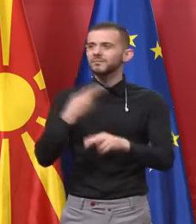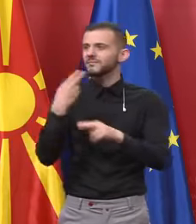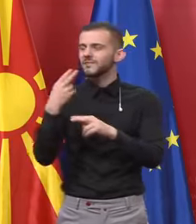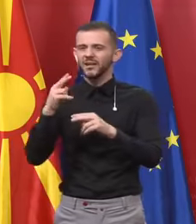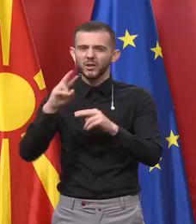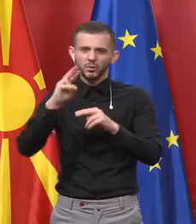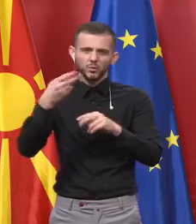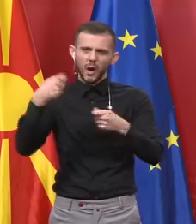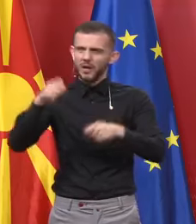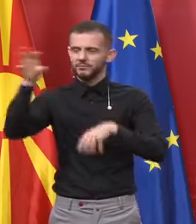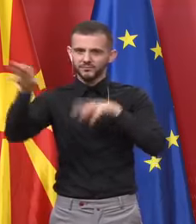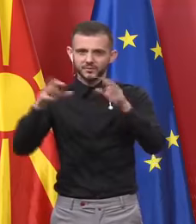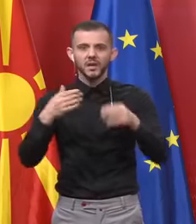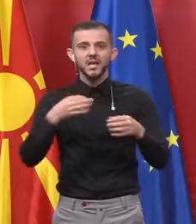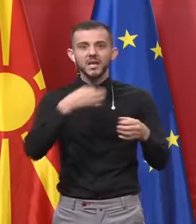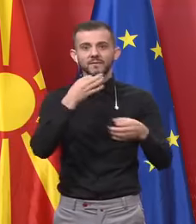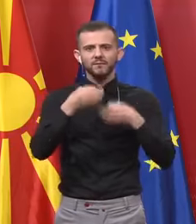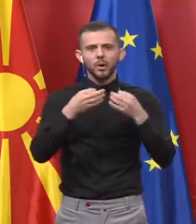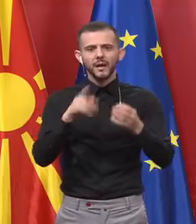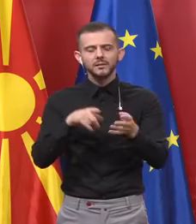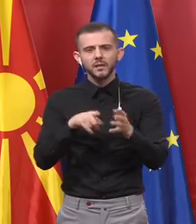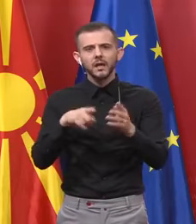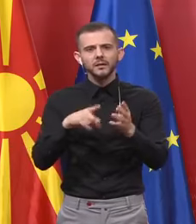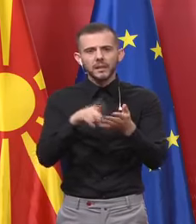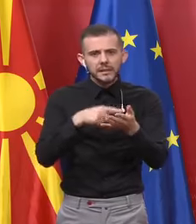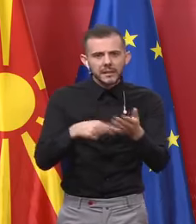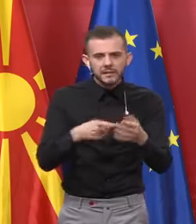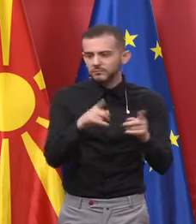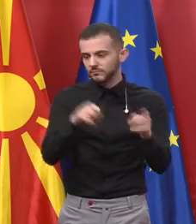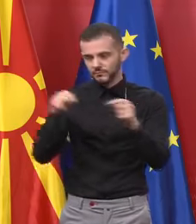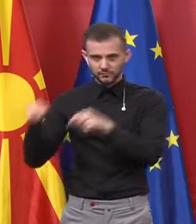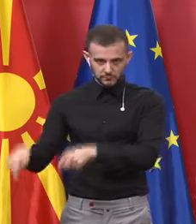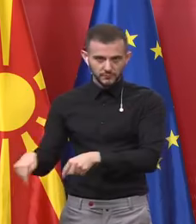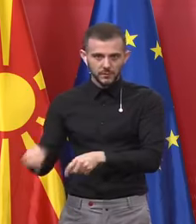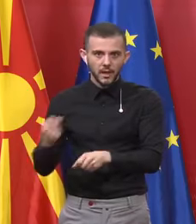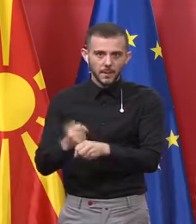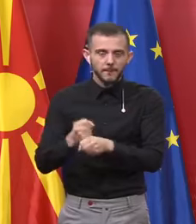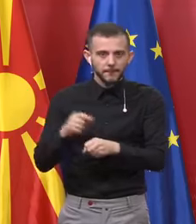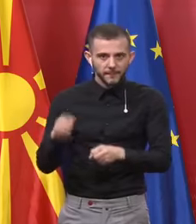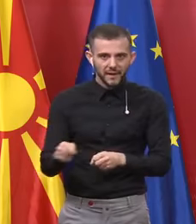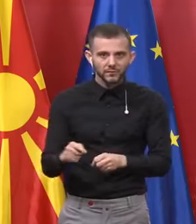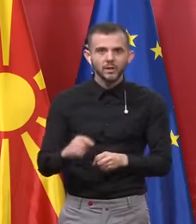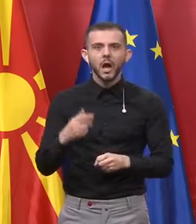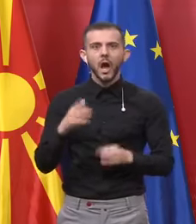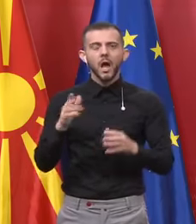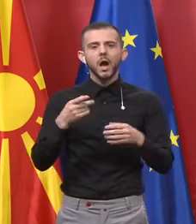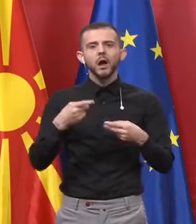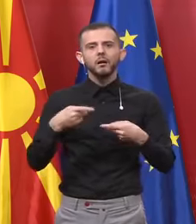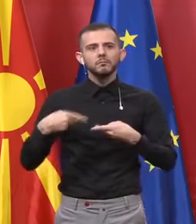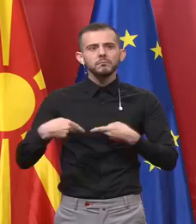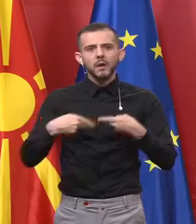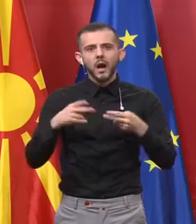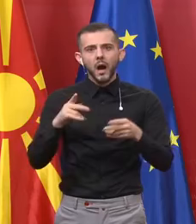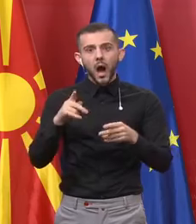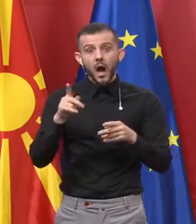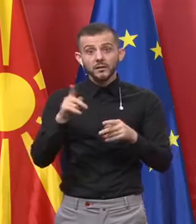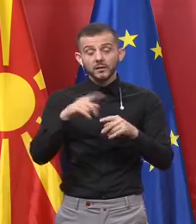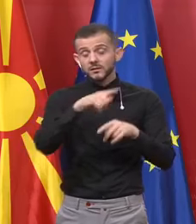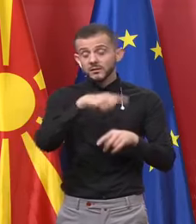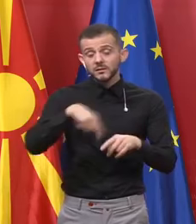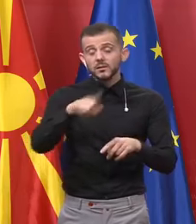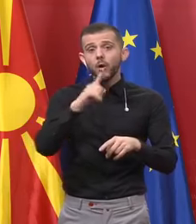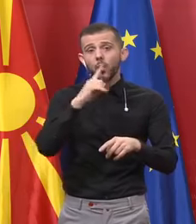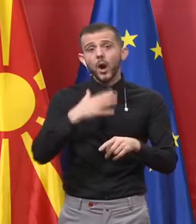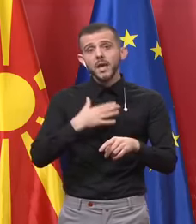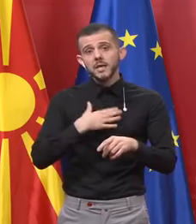систем на транспорт. Во таа смисла, ќе се транспортираат материјалите на сите пациенти кои што се собрани